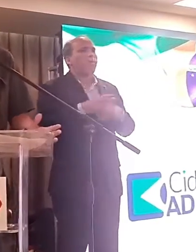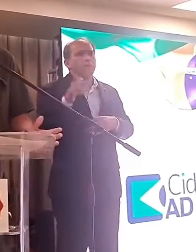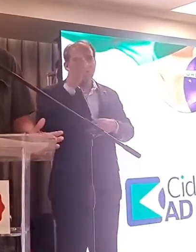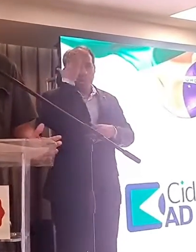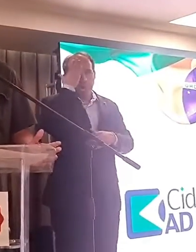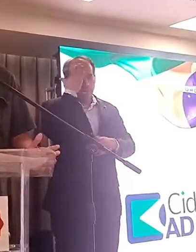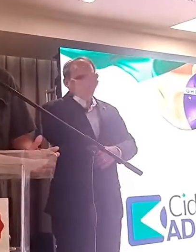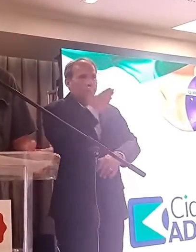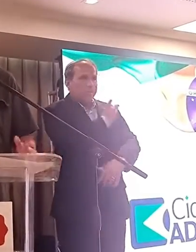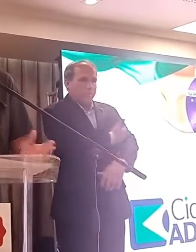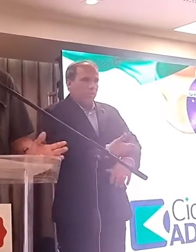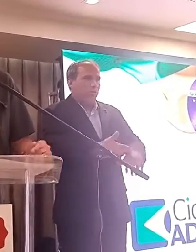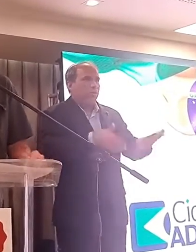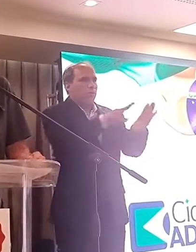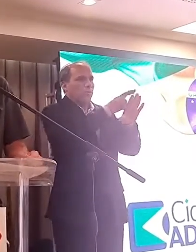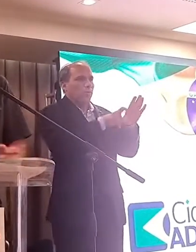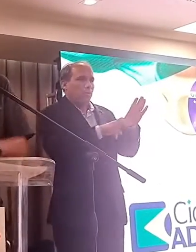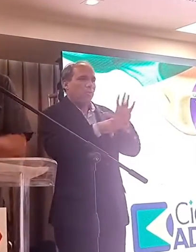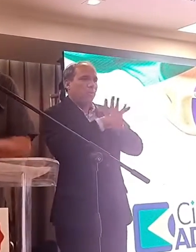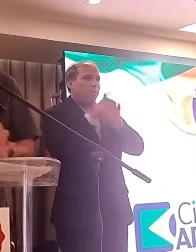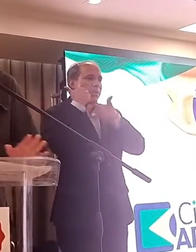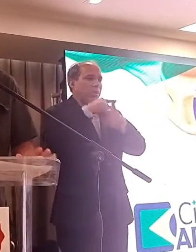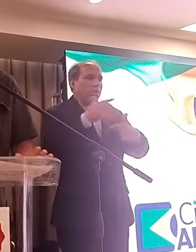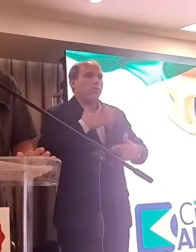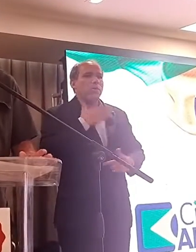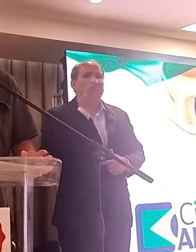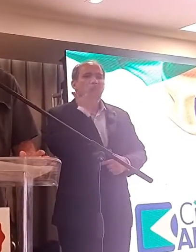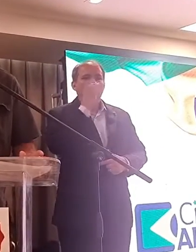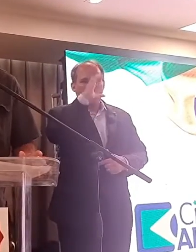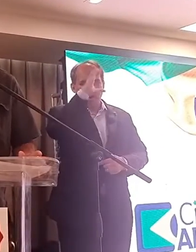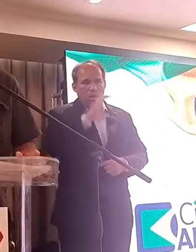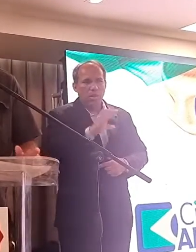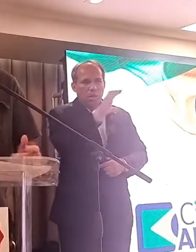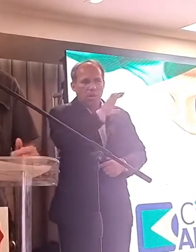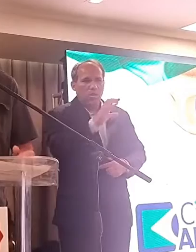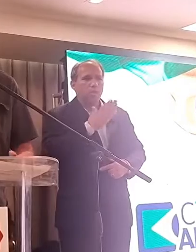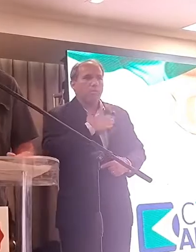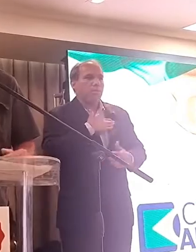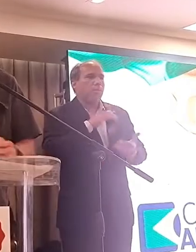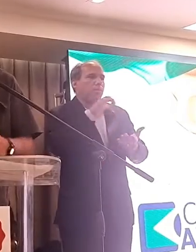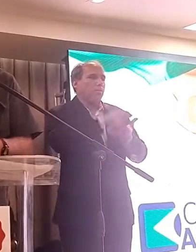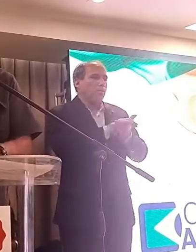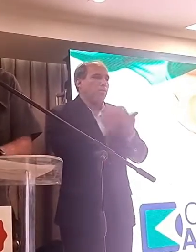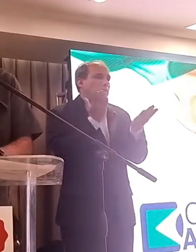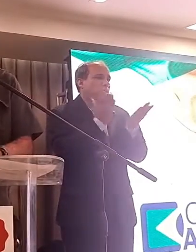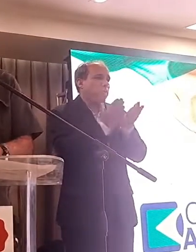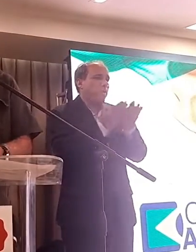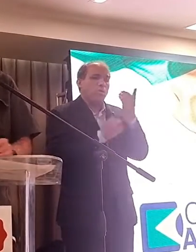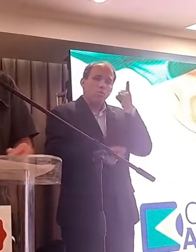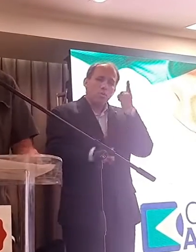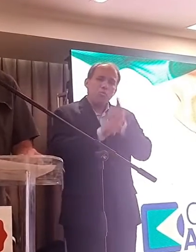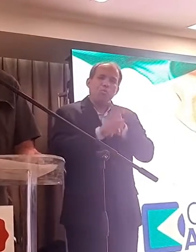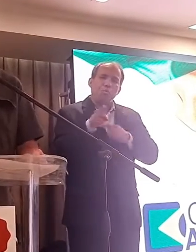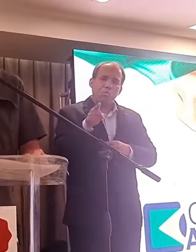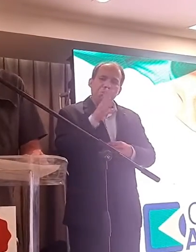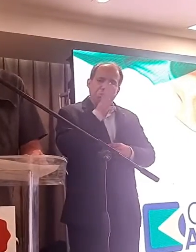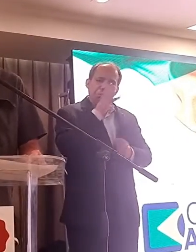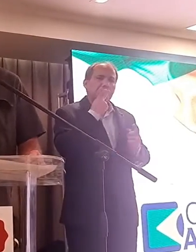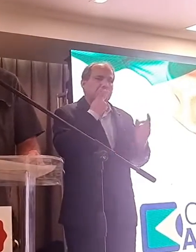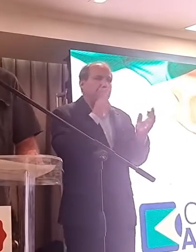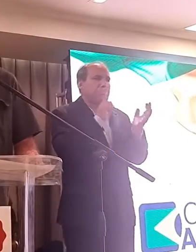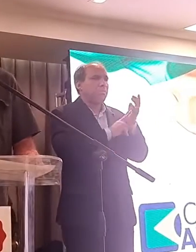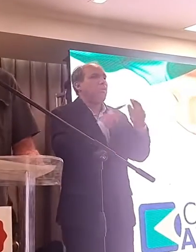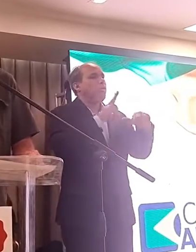sabe, eu sou católico, né? Sou cristão. A minha esposa é evangélica. Confesso, descobri, por ocasião